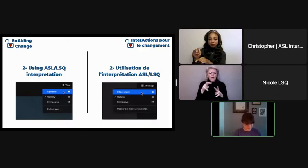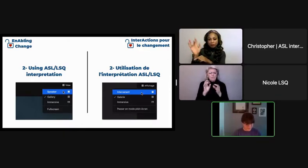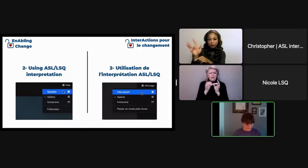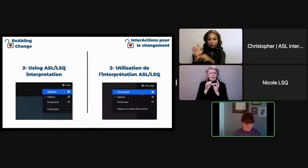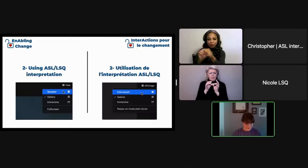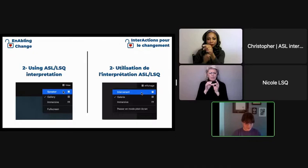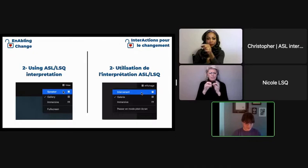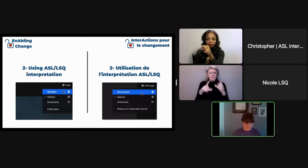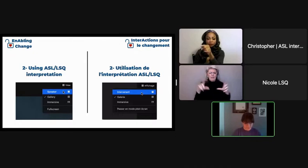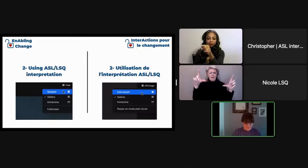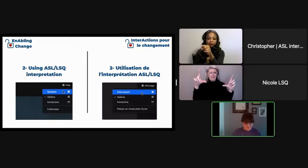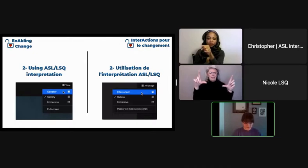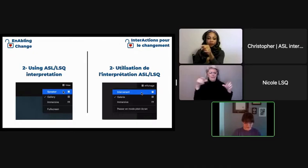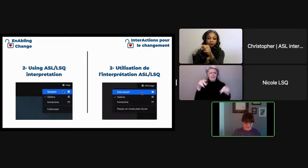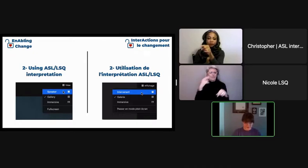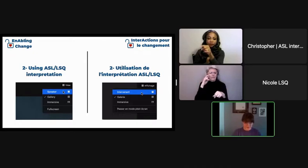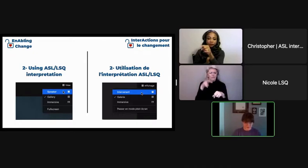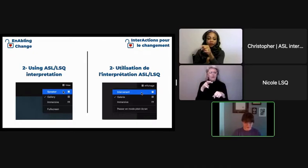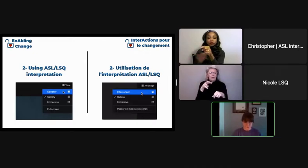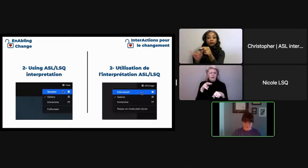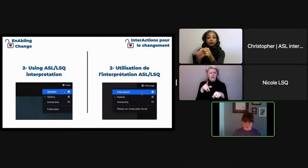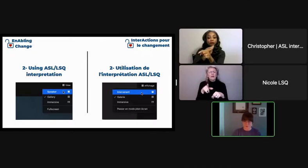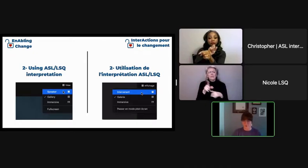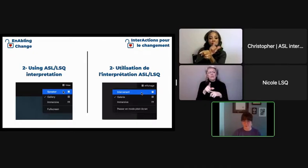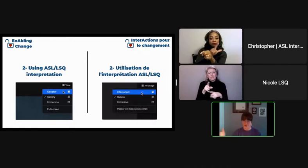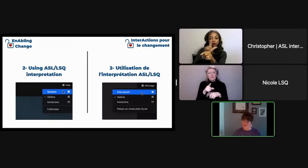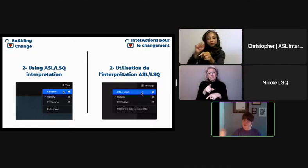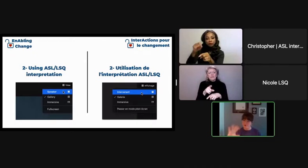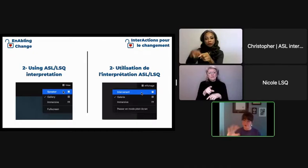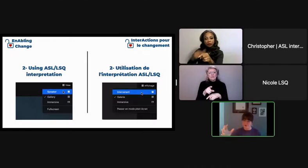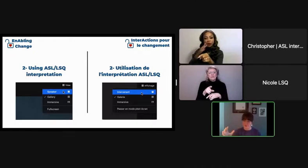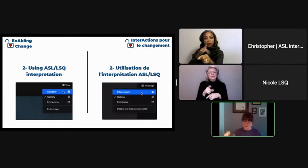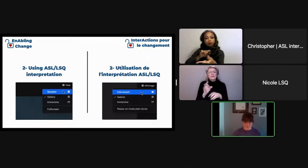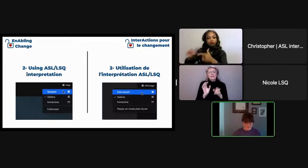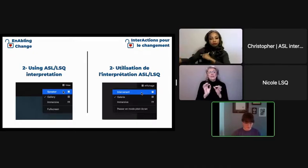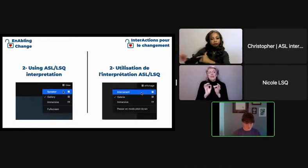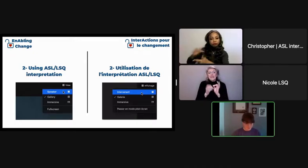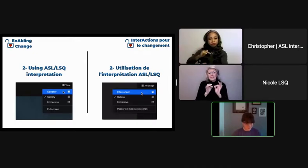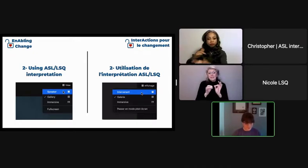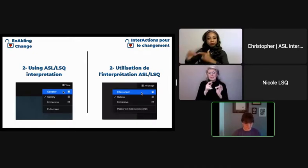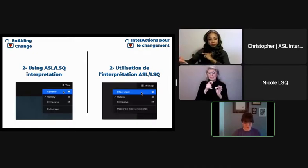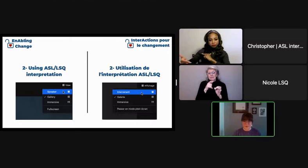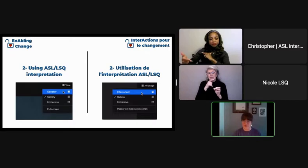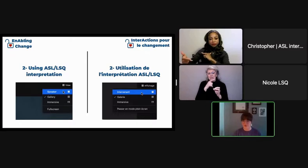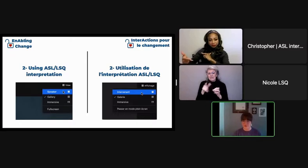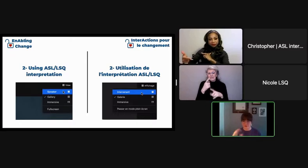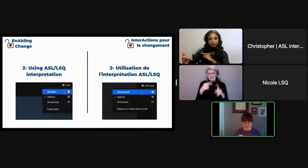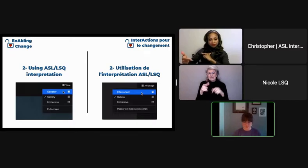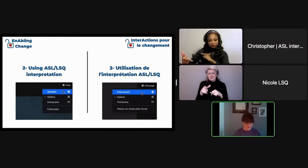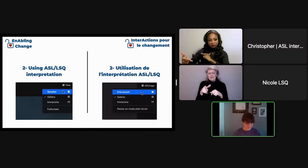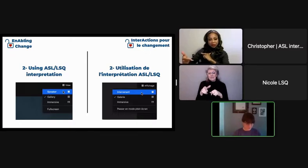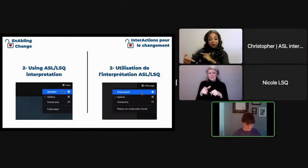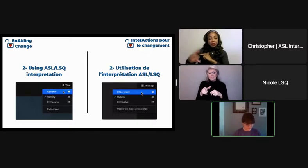à l'écran. Et vous assurez que les interprètes en langue des signes vont